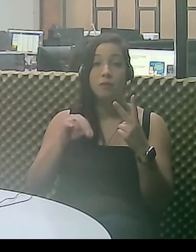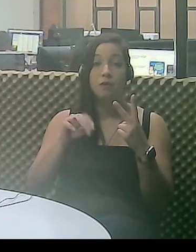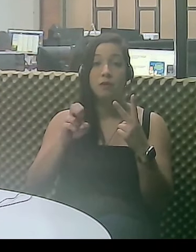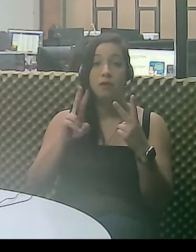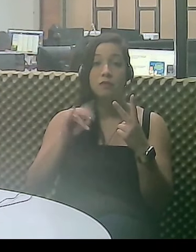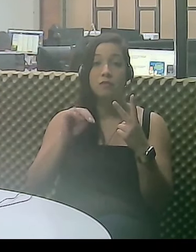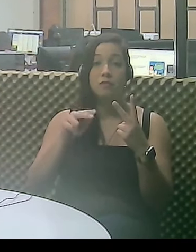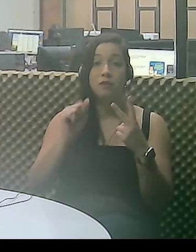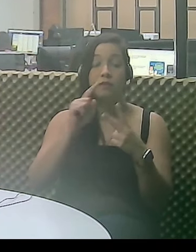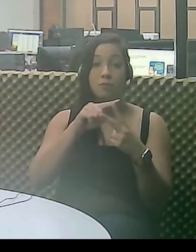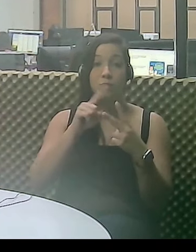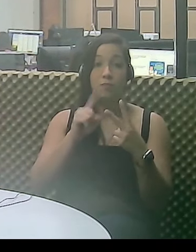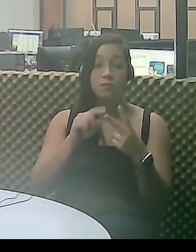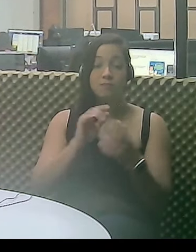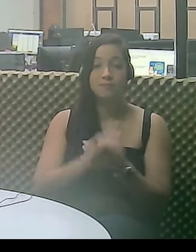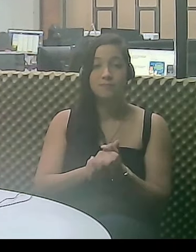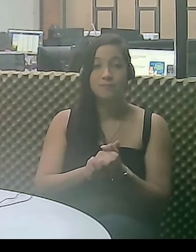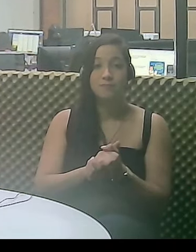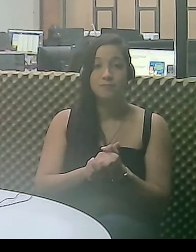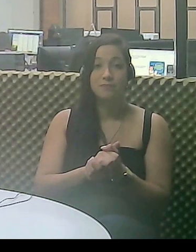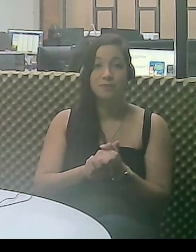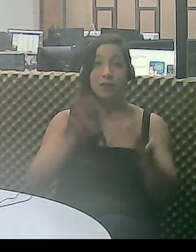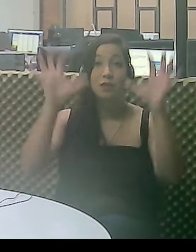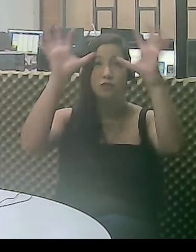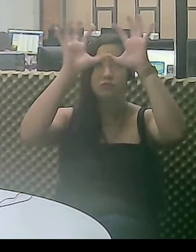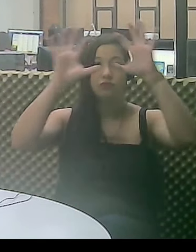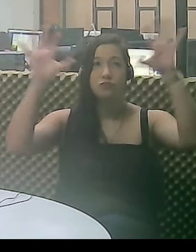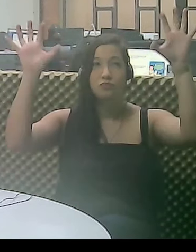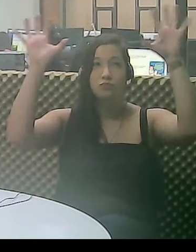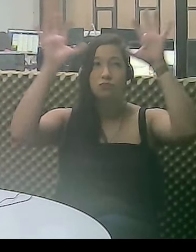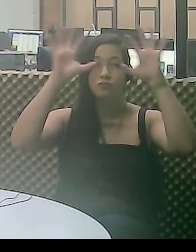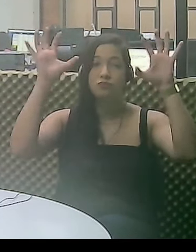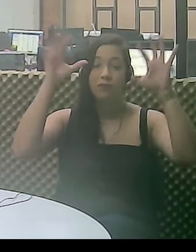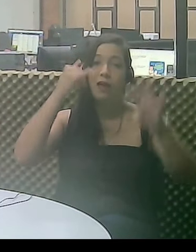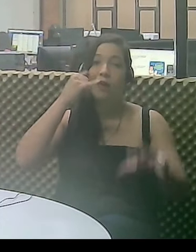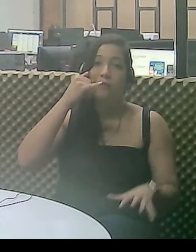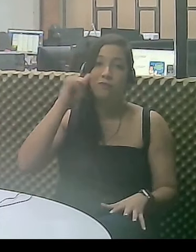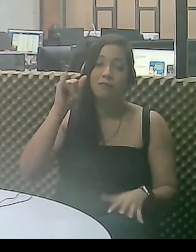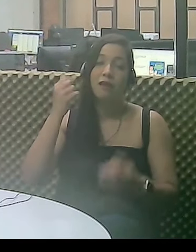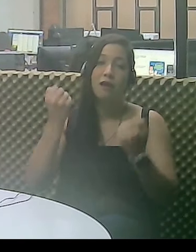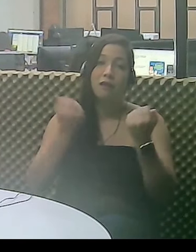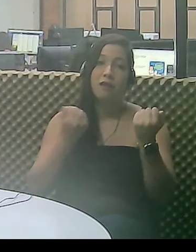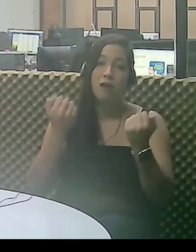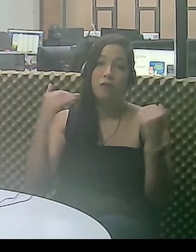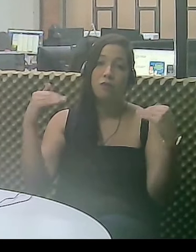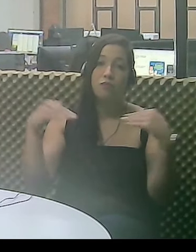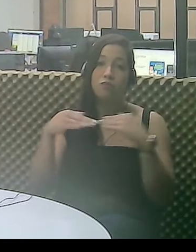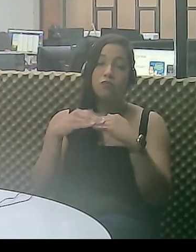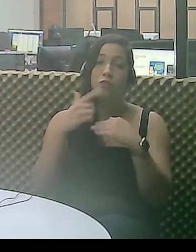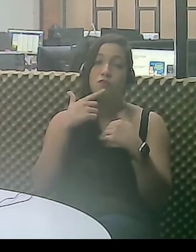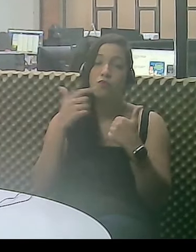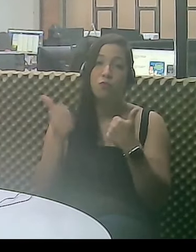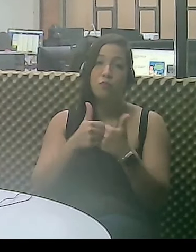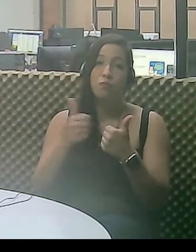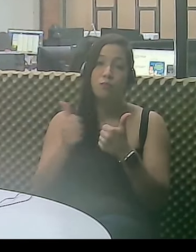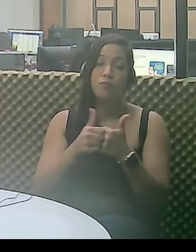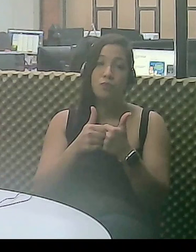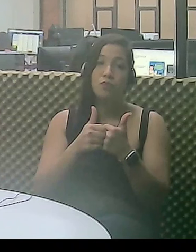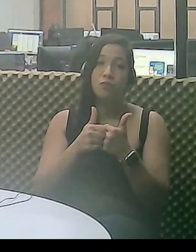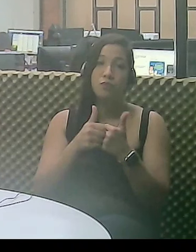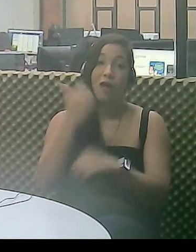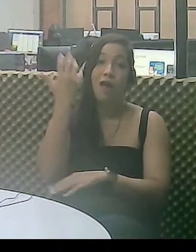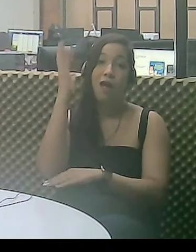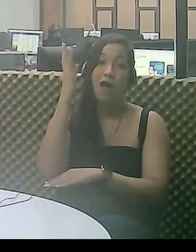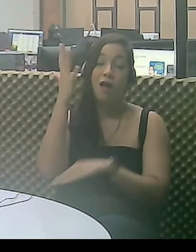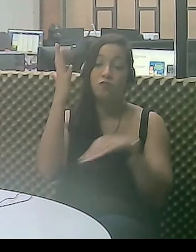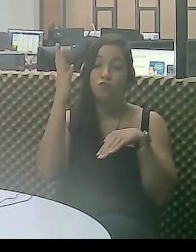Cândida de Oliveira. Em dias nublados, não é indicado deixar os veículos estacionados próximos a